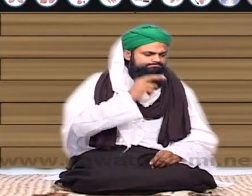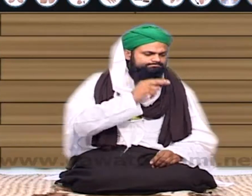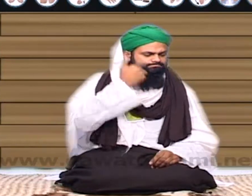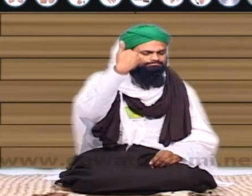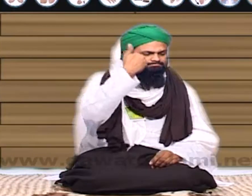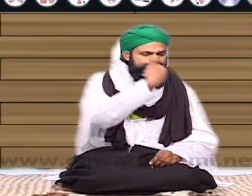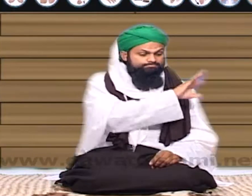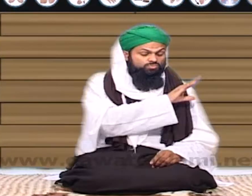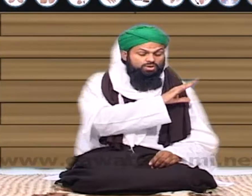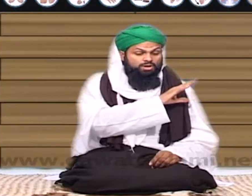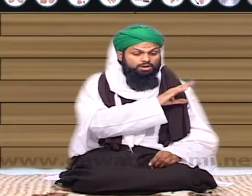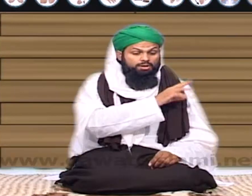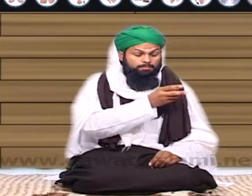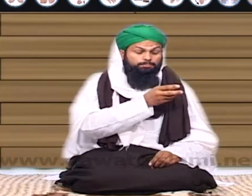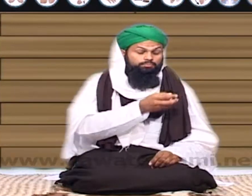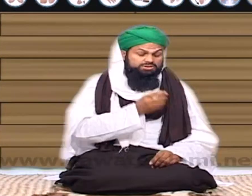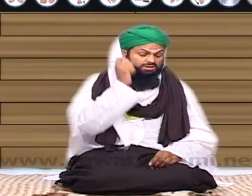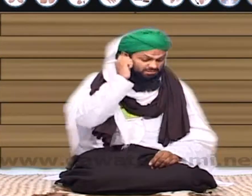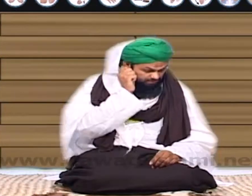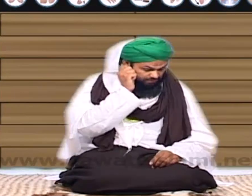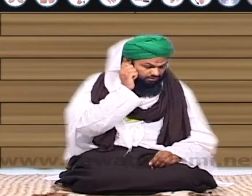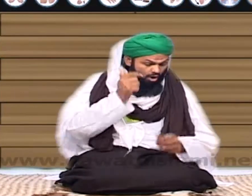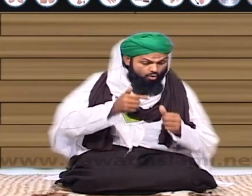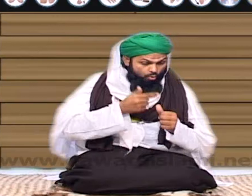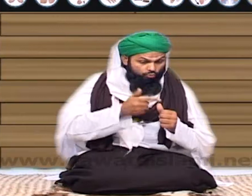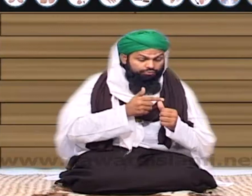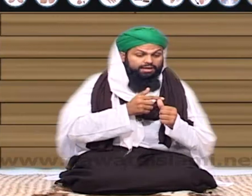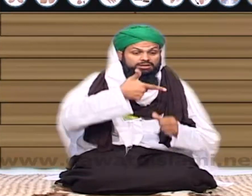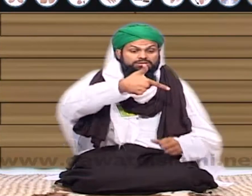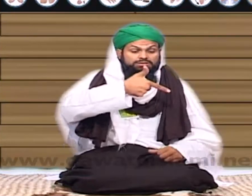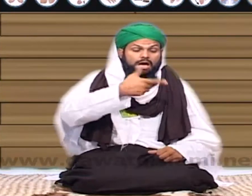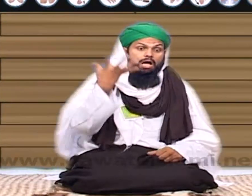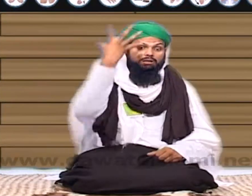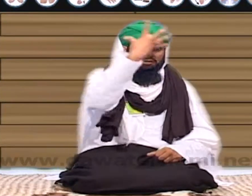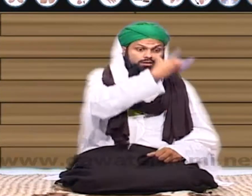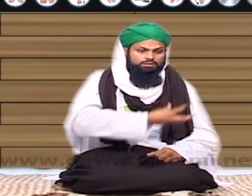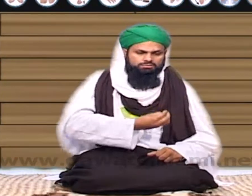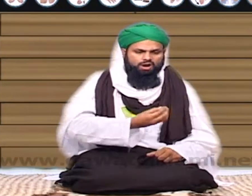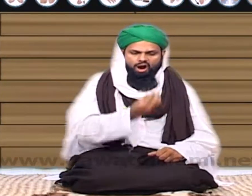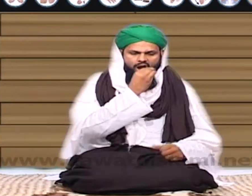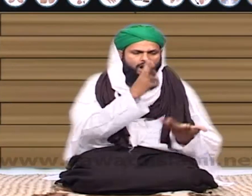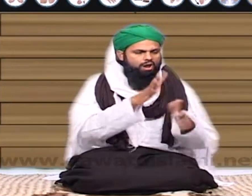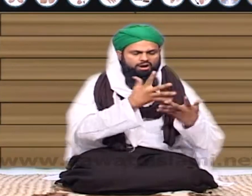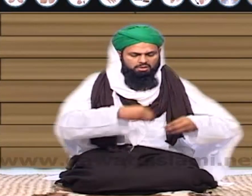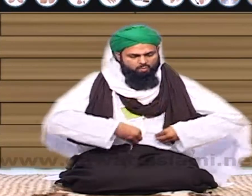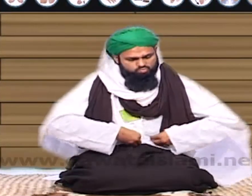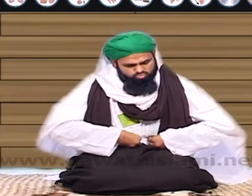اٹھ کر چل دیے اور پھر اپنے نفس کو مزید سزا دینے کے لیے 7 دن تک بھوکے رہے. کیا ہم میں